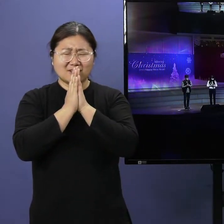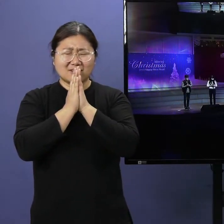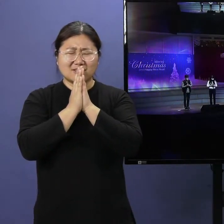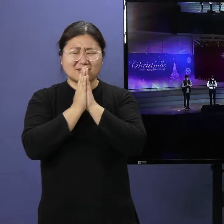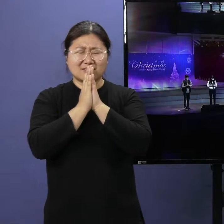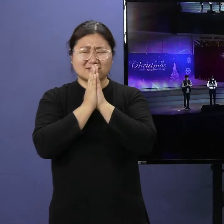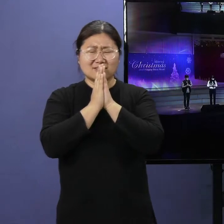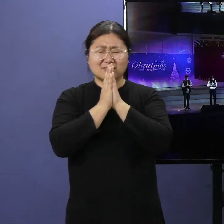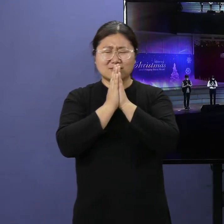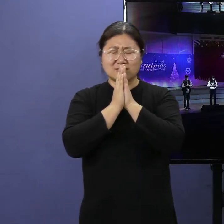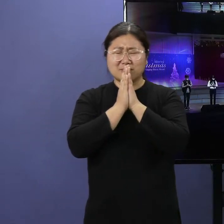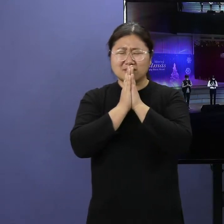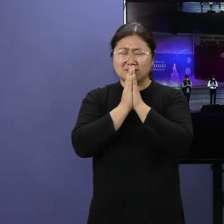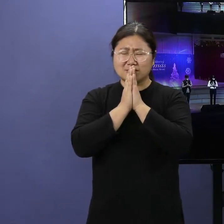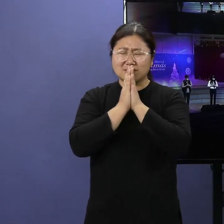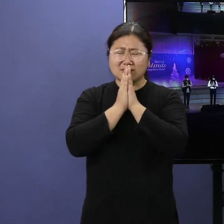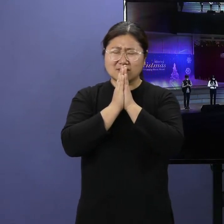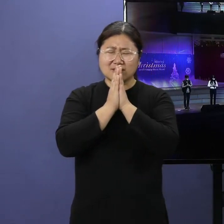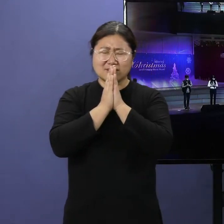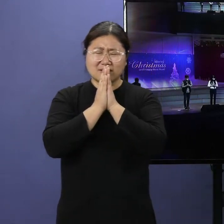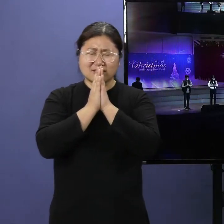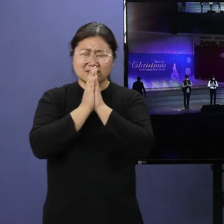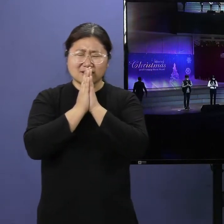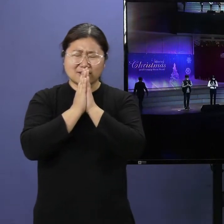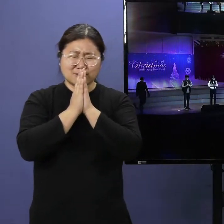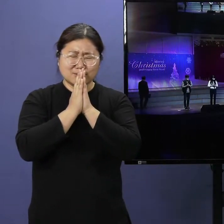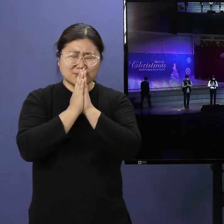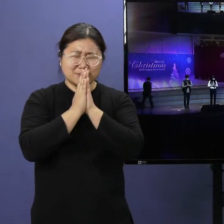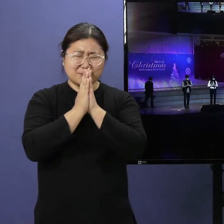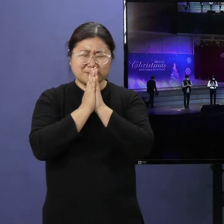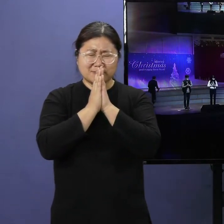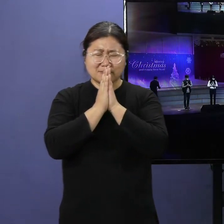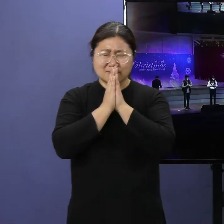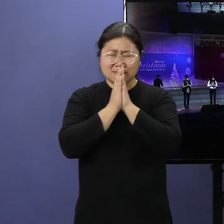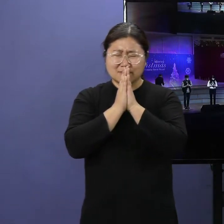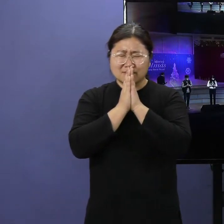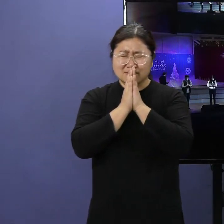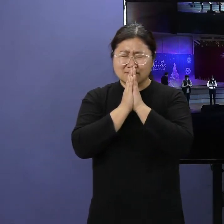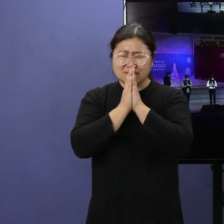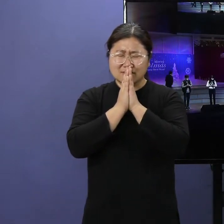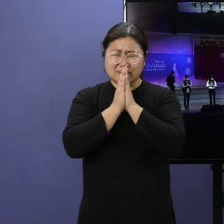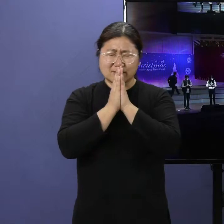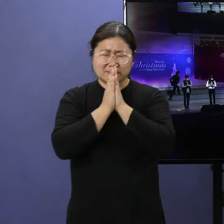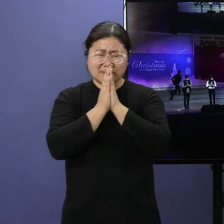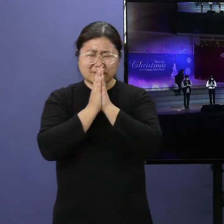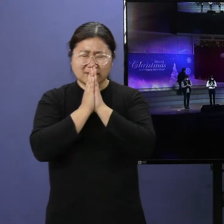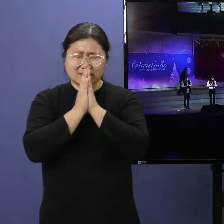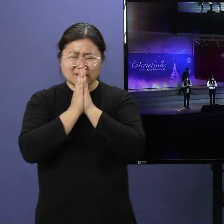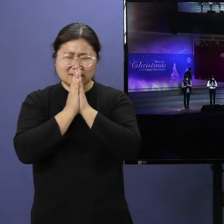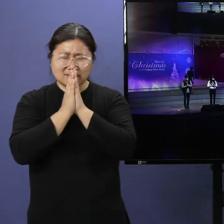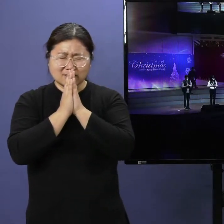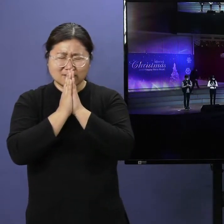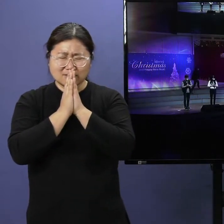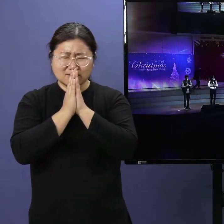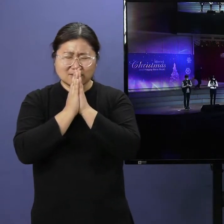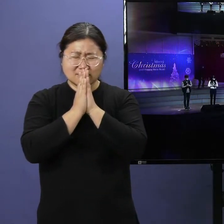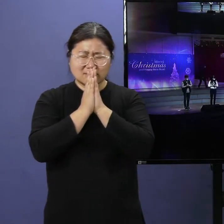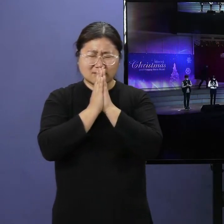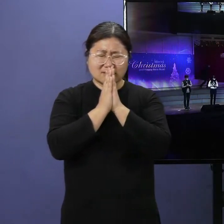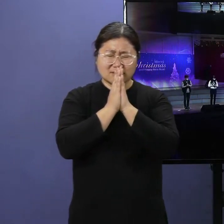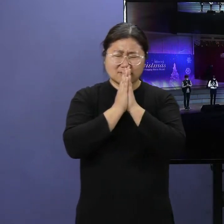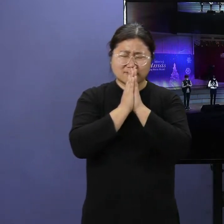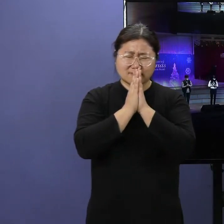선포되기 때문에 말씀의 그 능력 경험하며 우리도 살아계셔서 우리 가운데 주님 말씀해 주시는 그 주님의 음성을